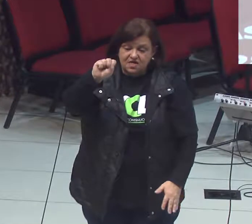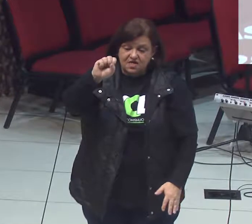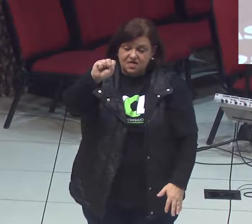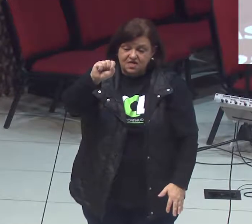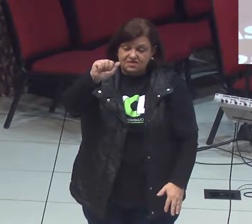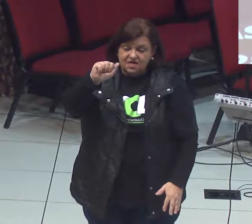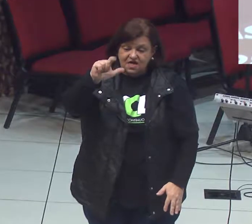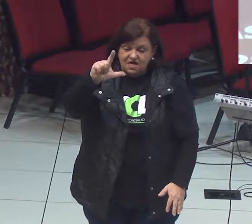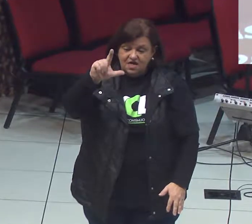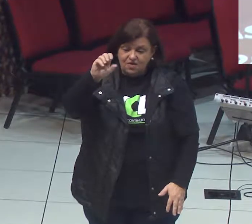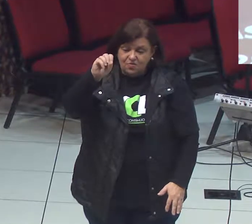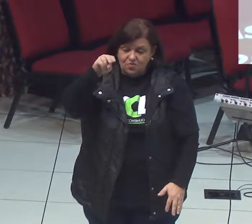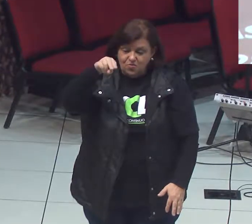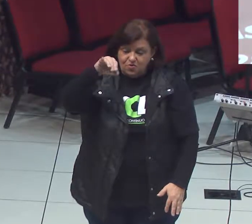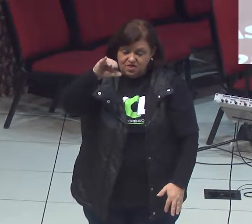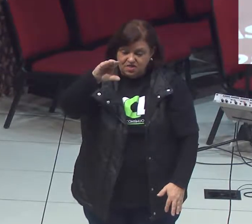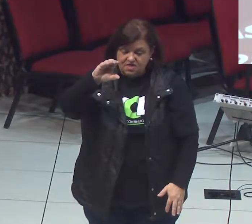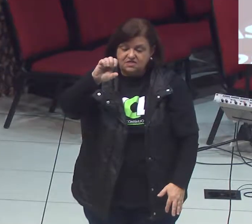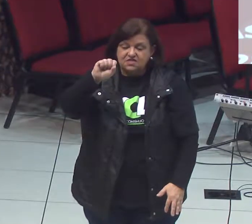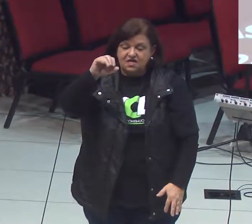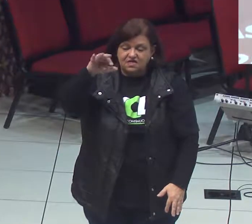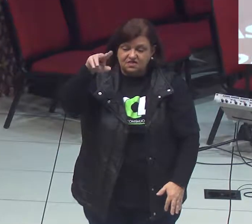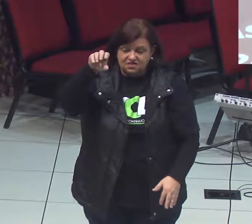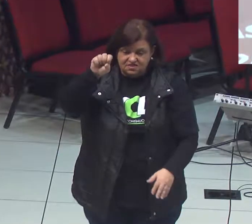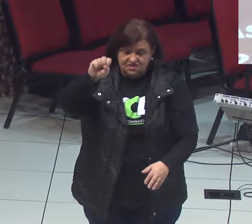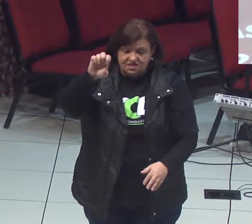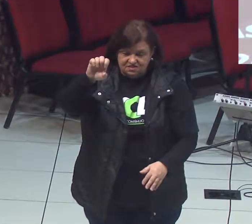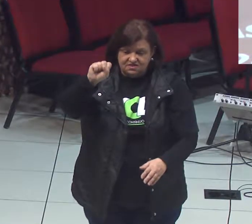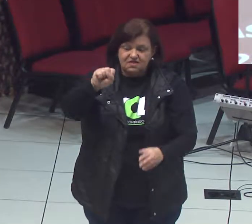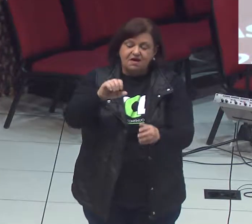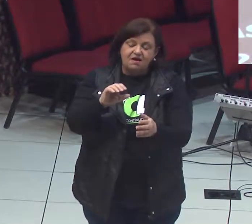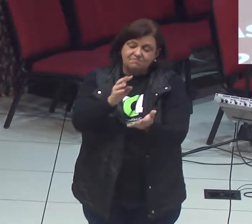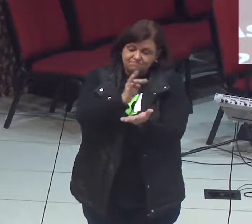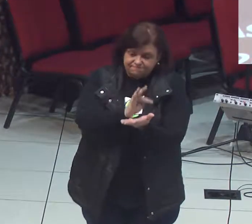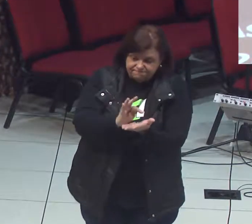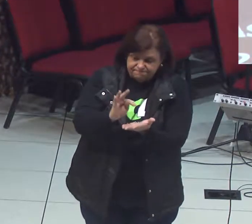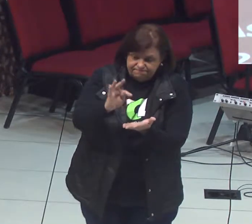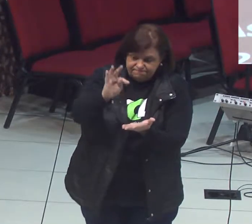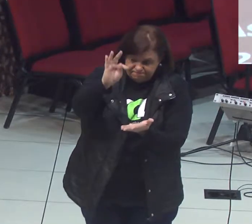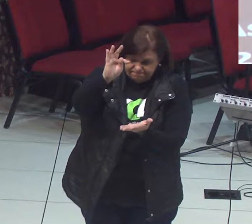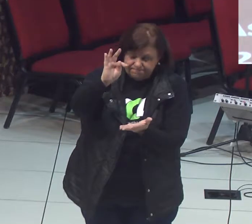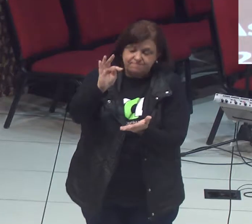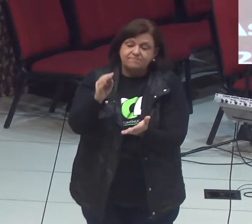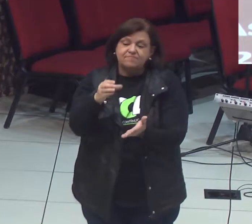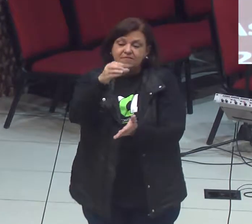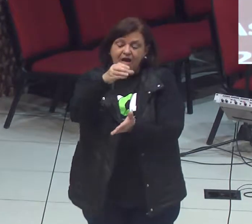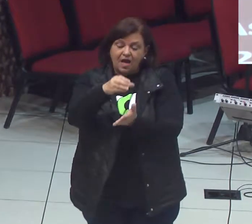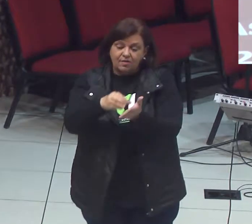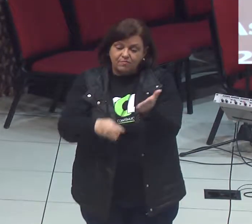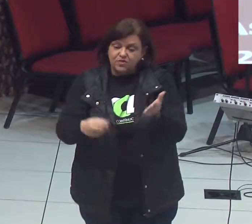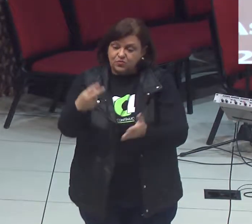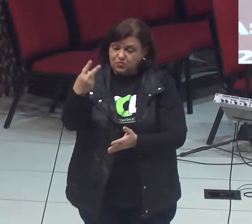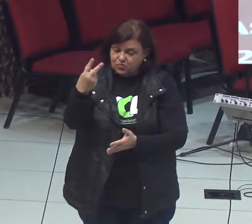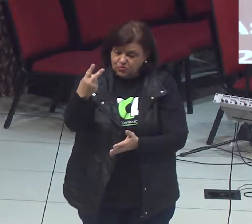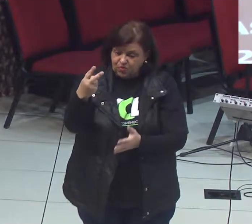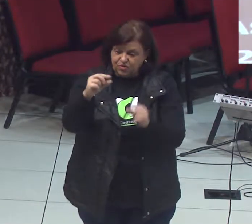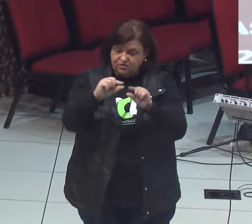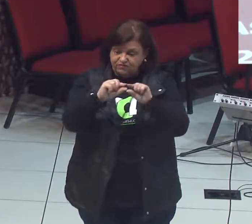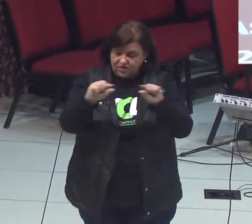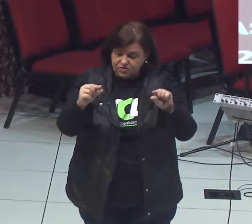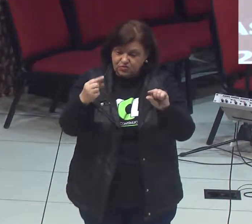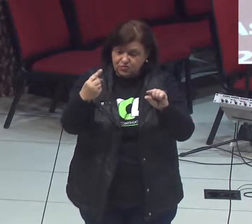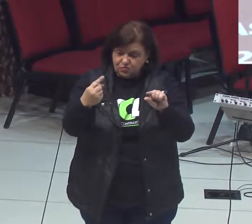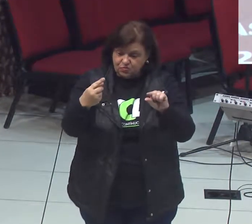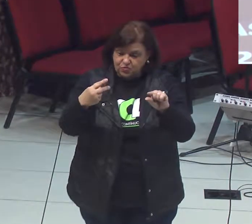2. Sugiro que você leia em casa, pelo menos os 12 versos desse capítulo, onde o apóstolo Paulo